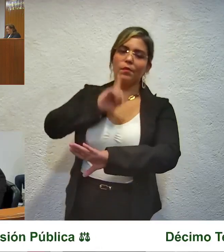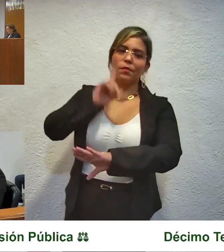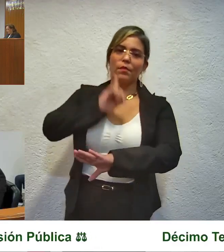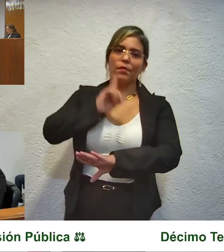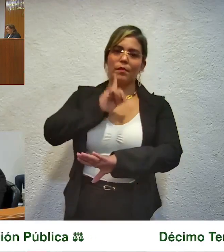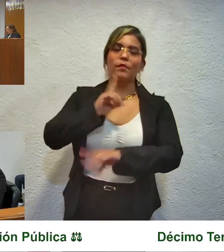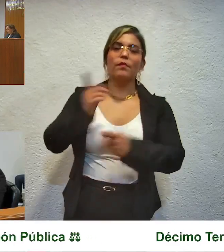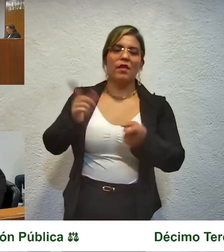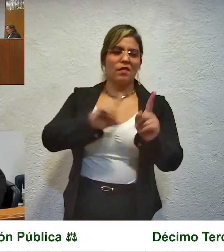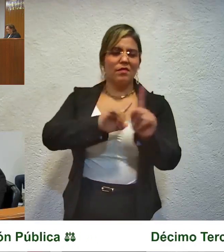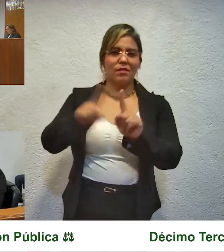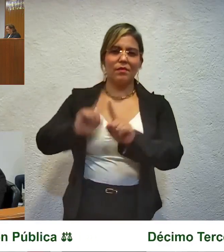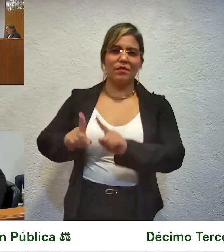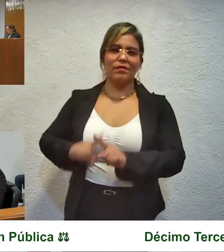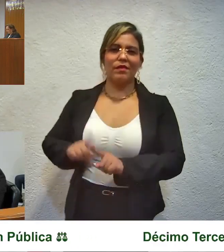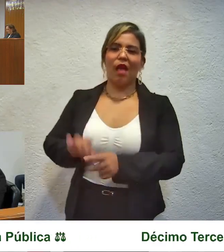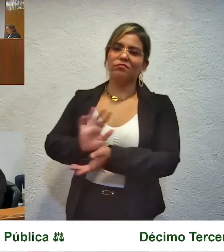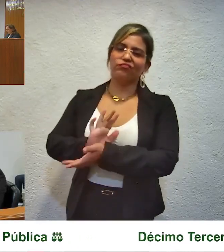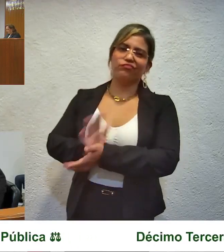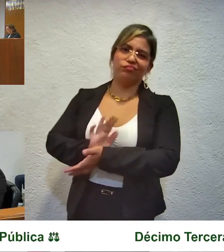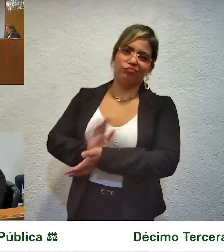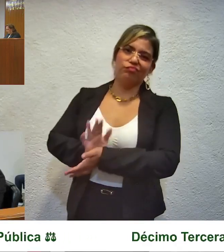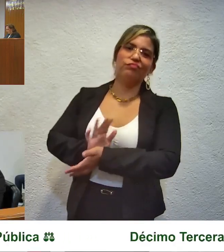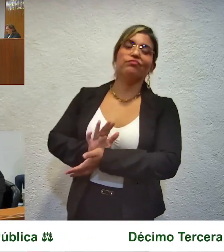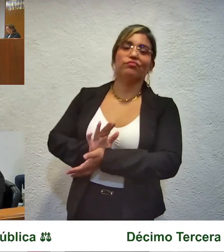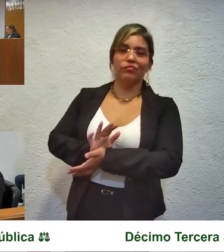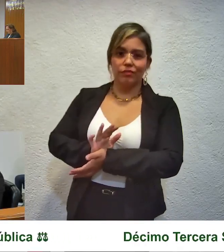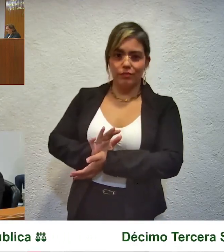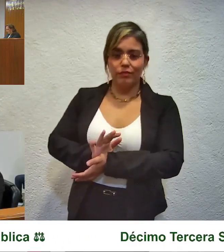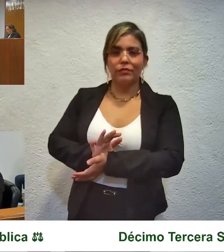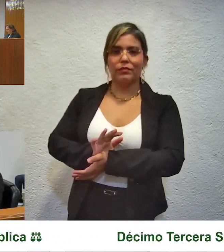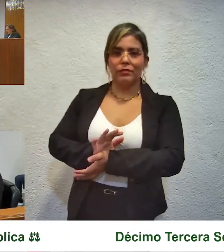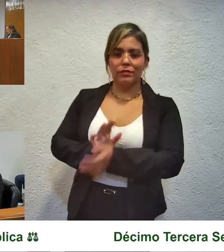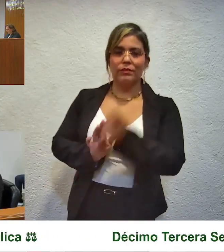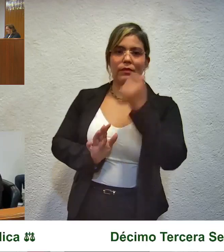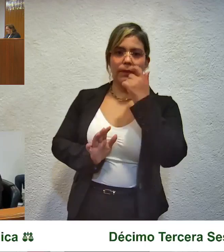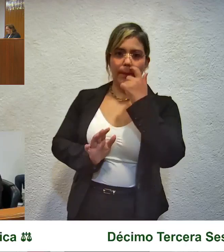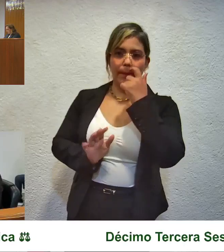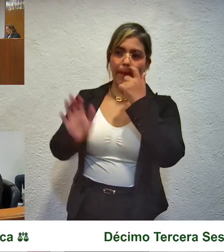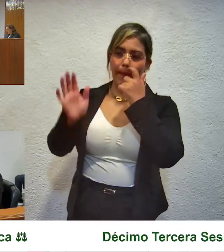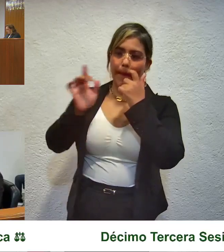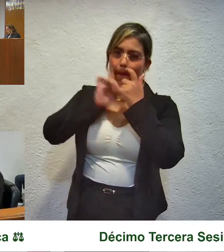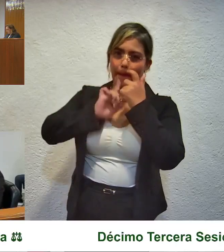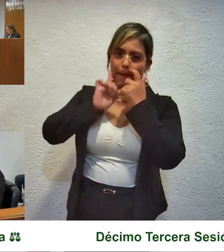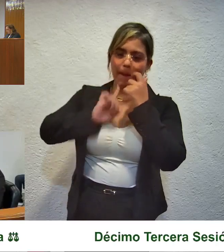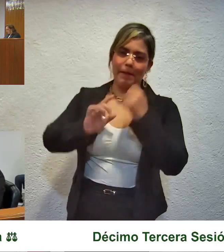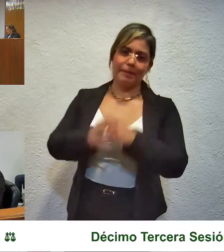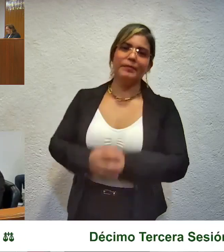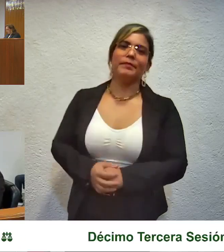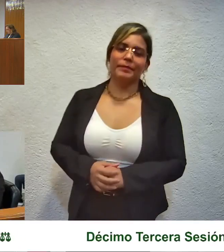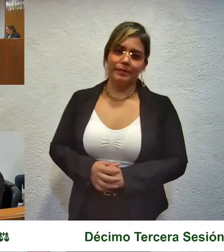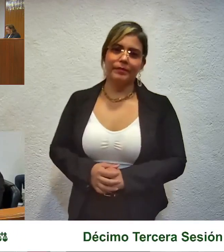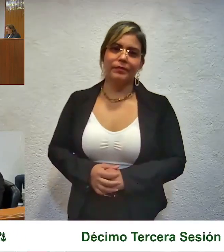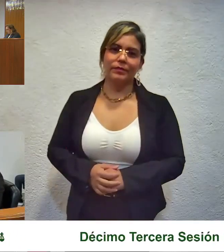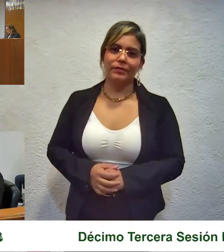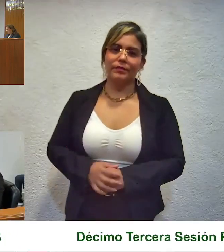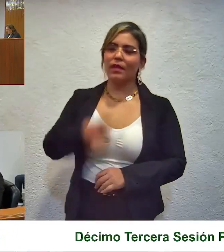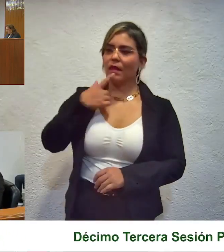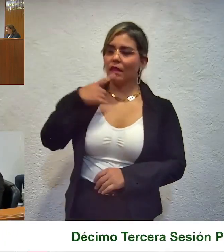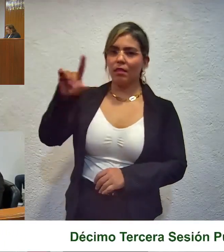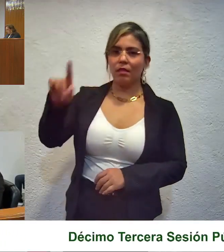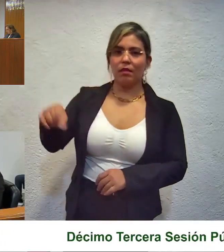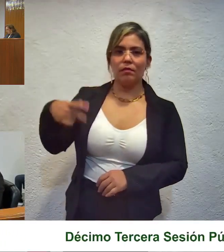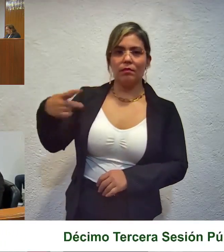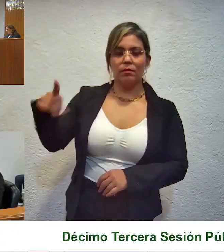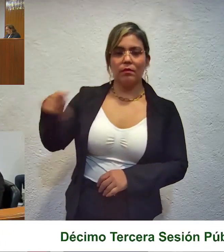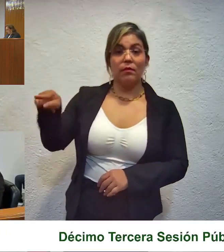reproducen estereotipos discriminatorios asociados a la condición de mujer de la víctima con el efecto de desacreditar su capacidad para